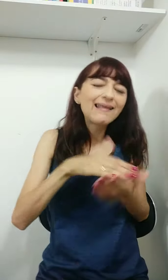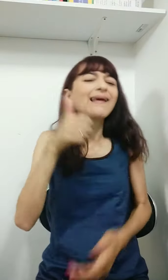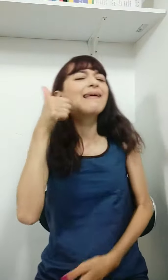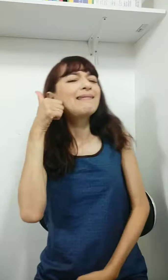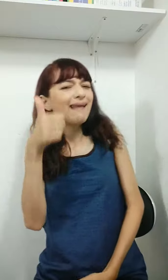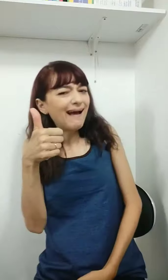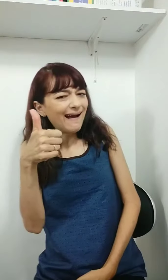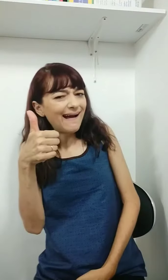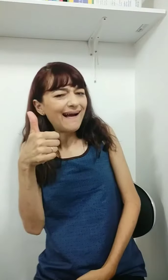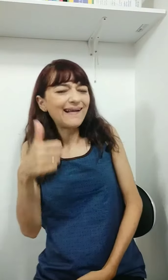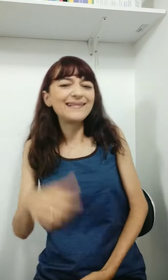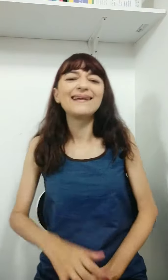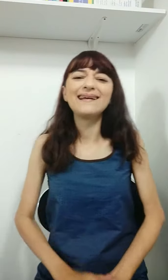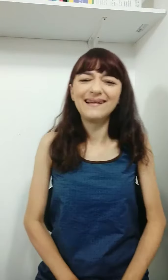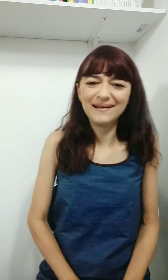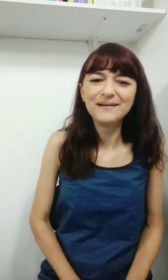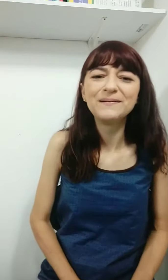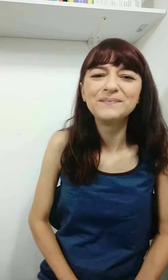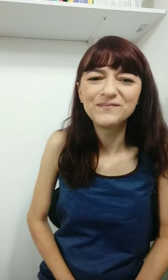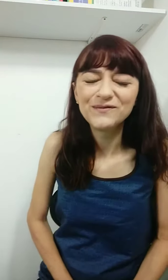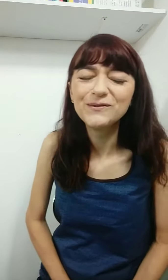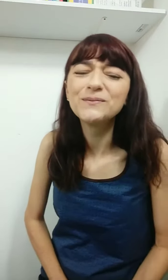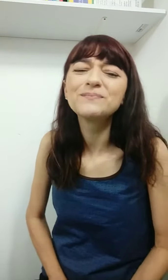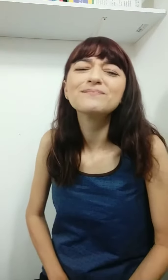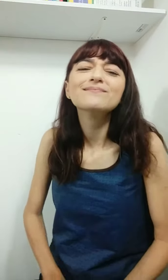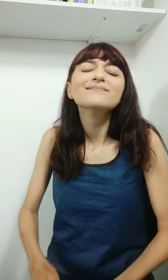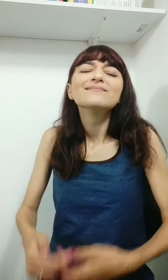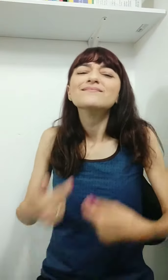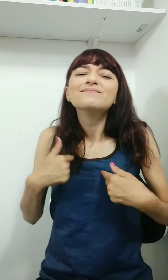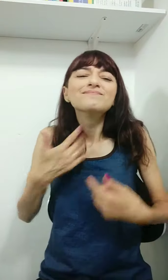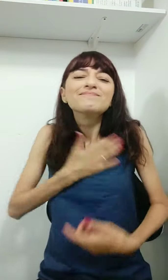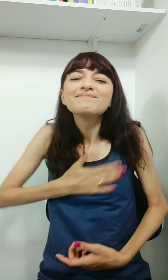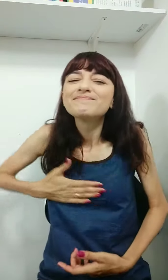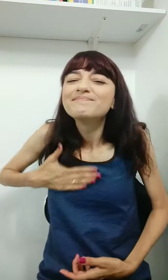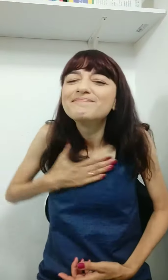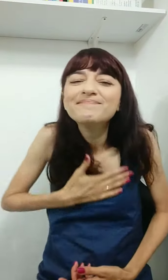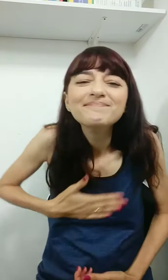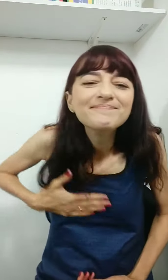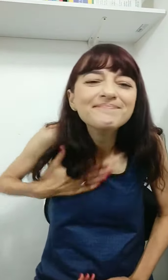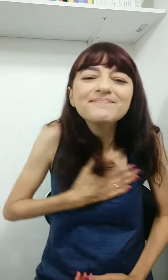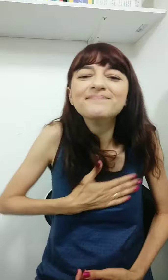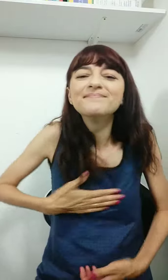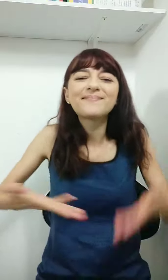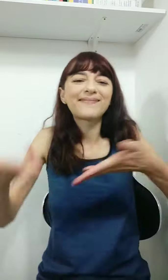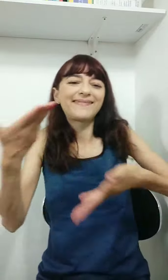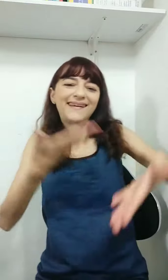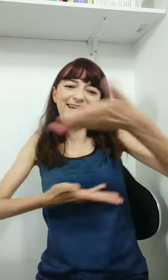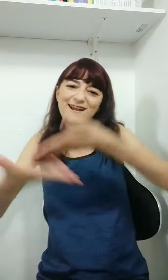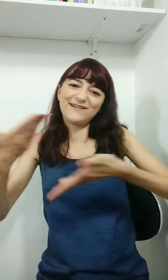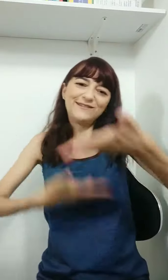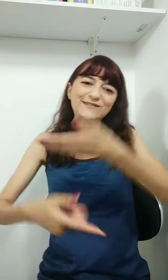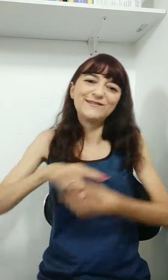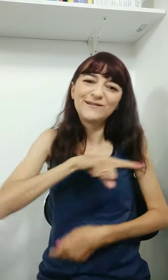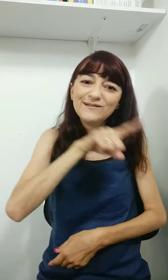de nada, né? E como que o surdo fala obrigado, de nada, né? Nós aprendemos isso também. Então é um prazer, é muito